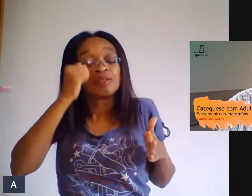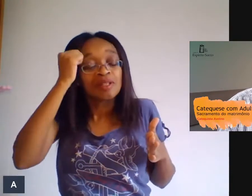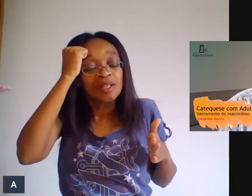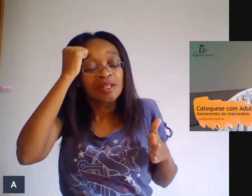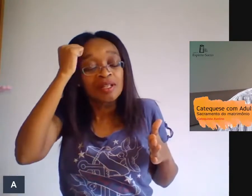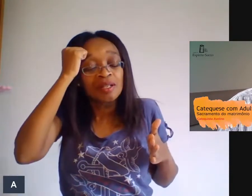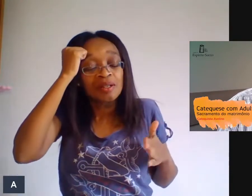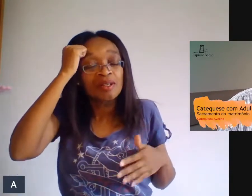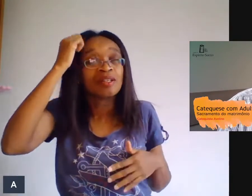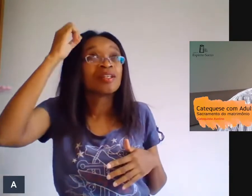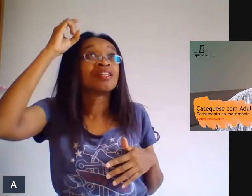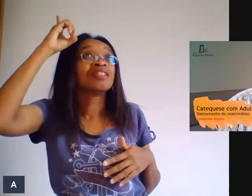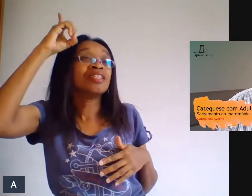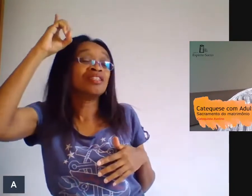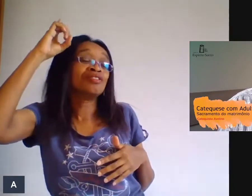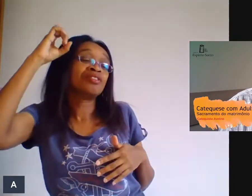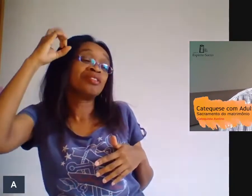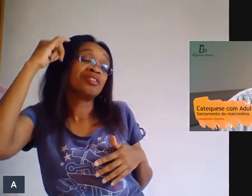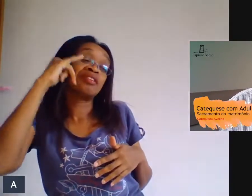irmãs catequistas,